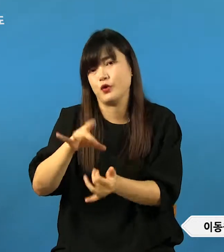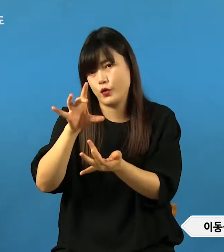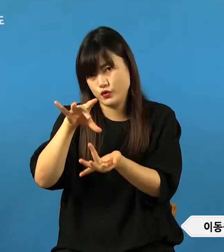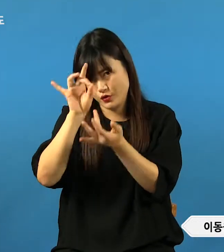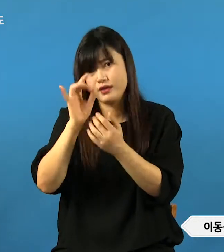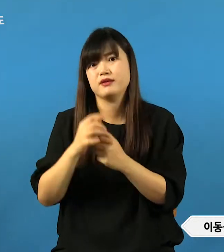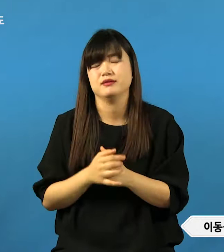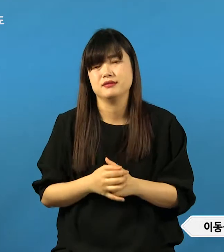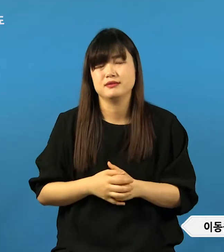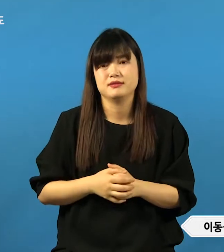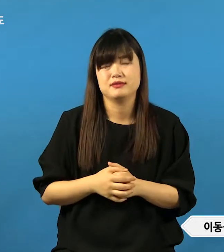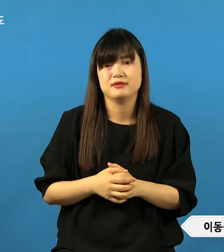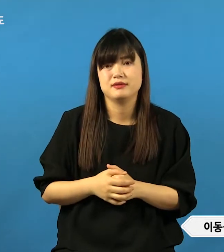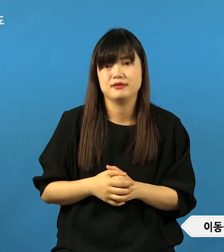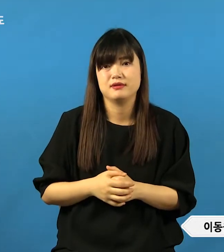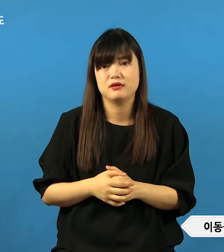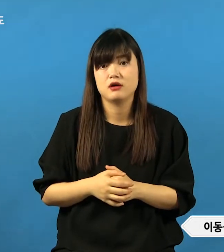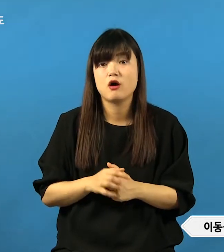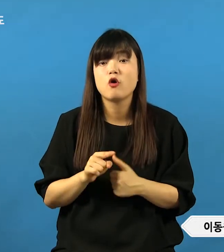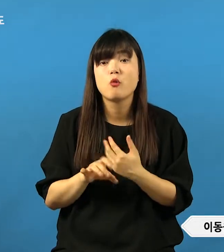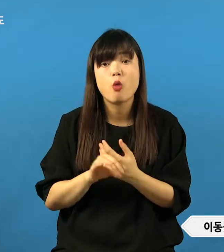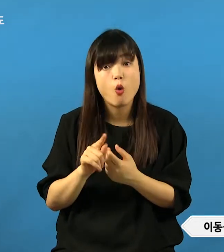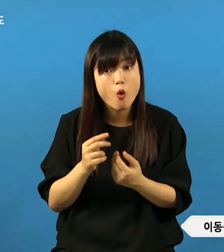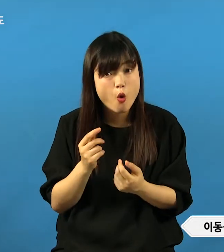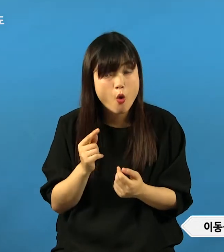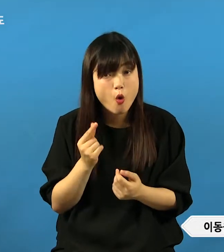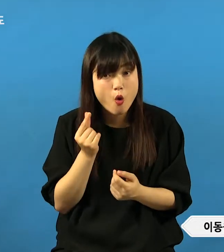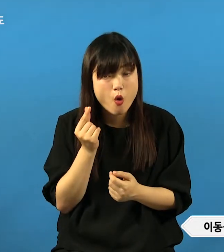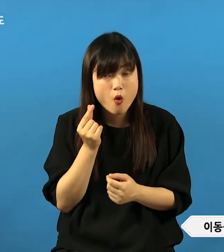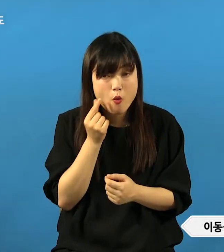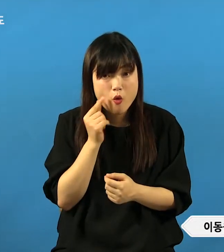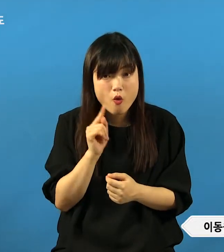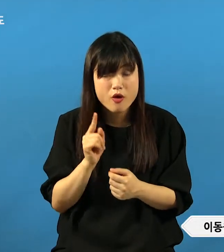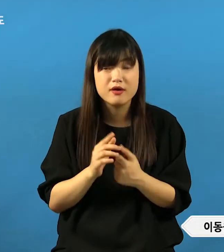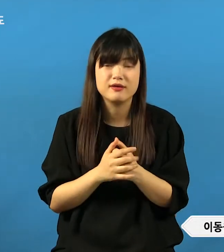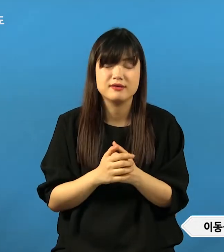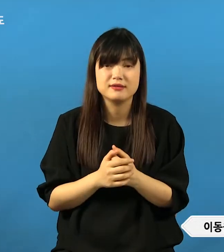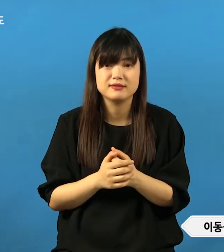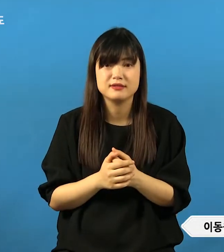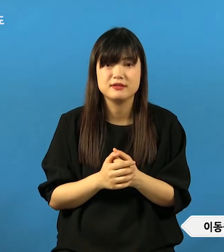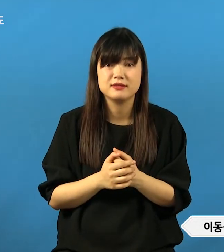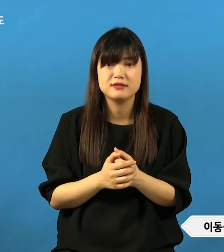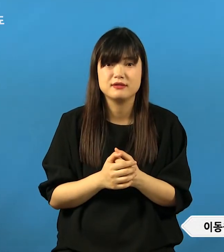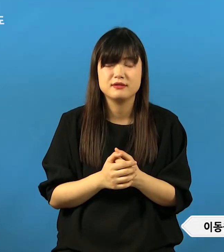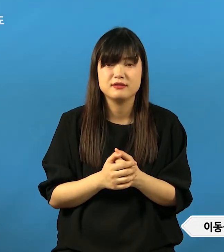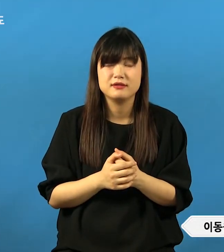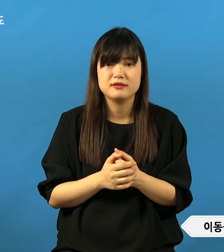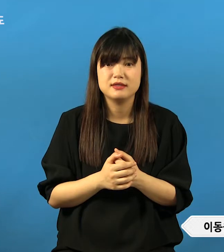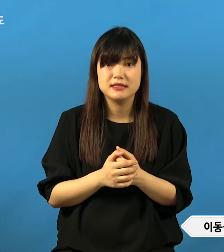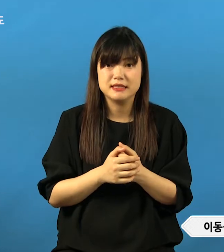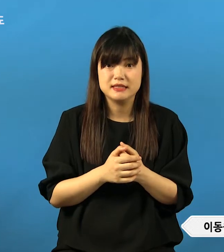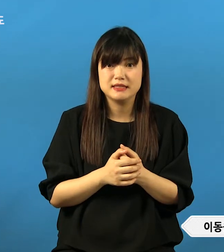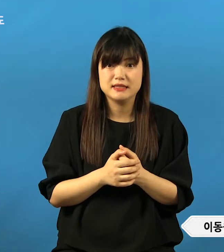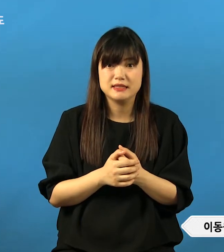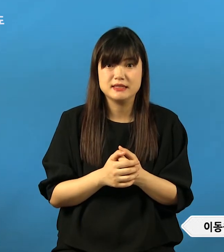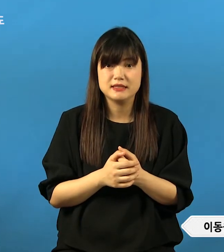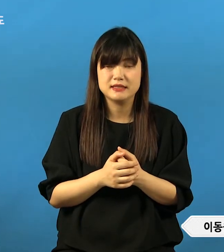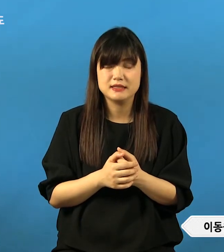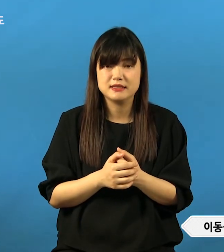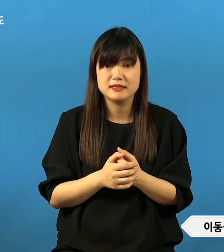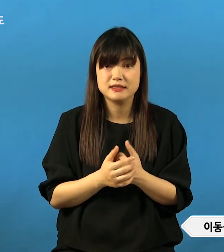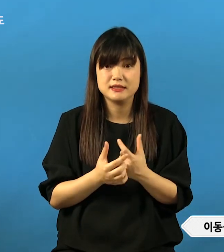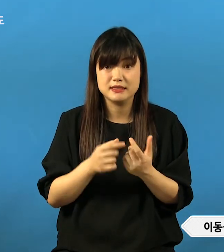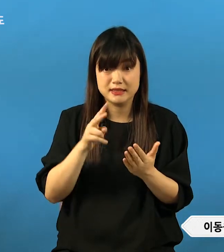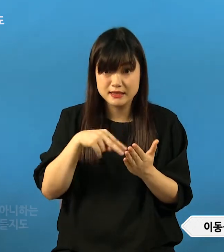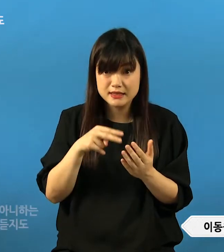불과합니다. 자, 그러면 어떻게 해야 합니까? 로마서 이제 10장 14절, 15절의 말씀을 계속